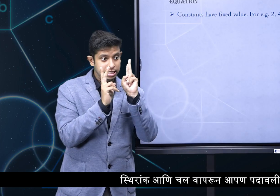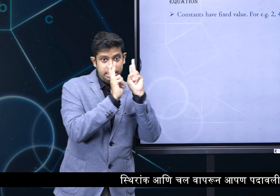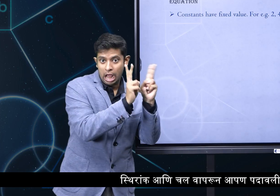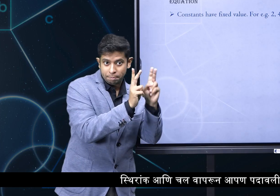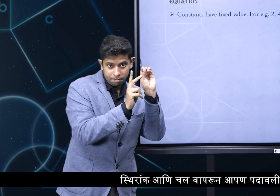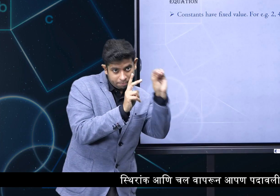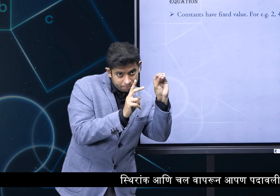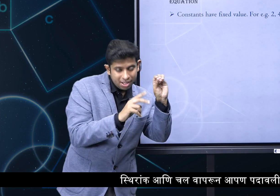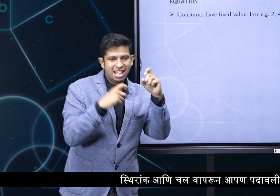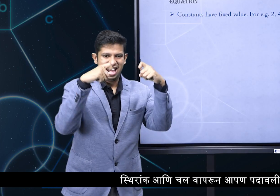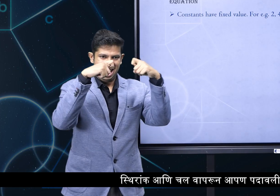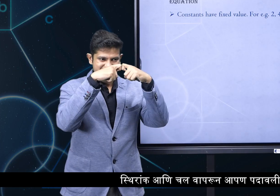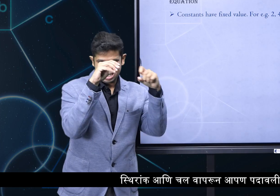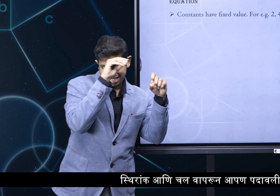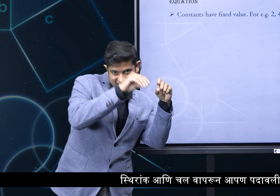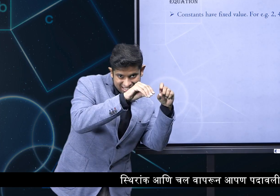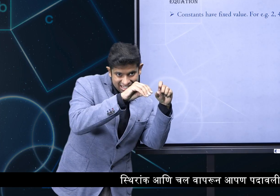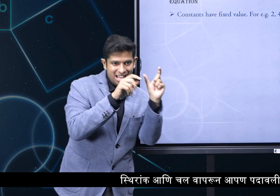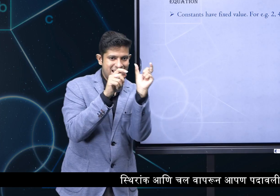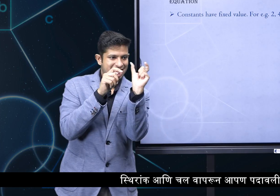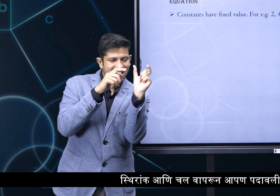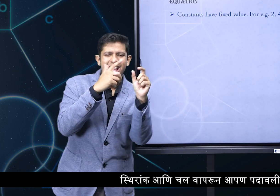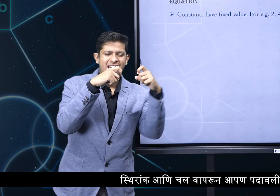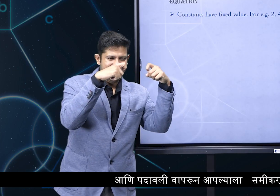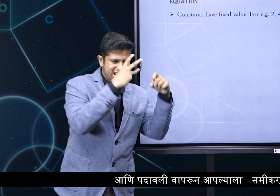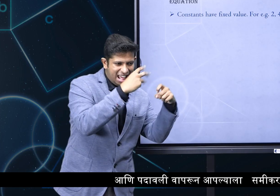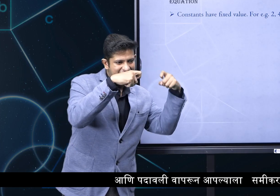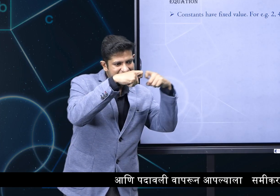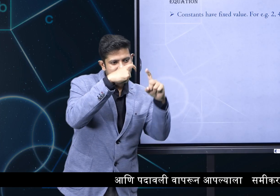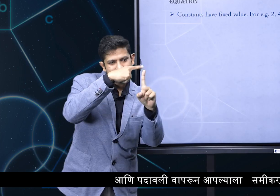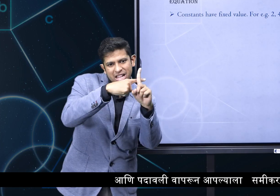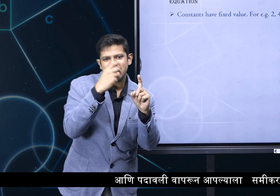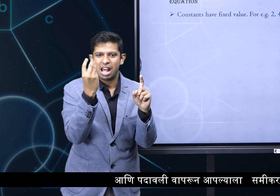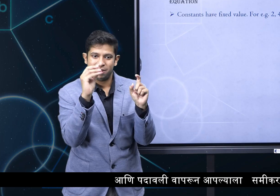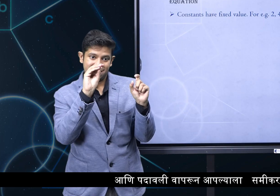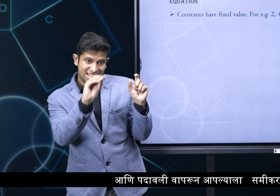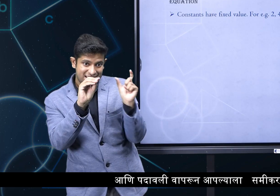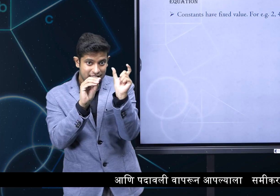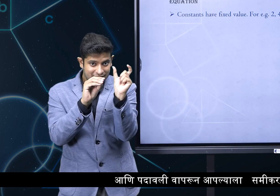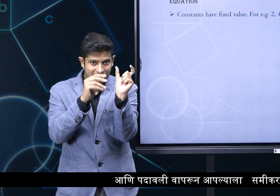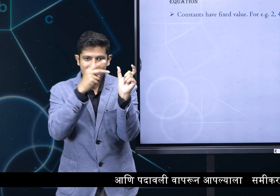स्थिरांक आणि चल वापरून आपण पदावली बनवतो आणि पदावली वापरून आपल्याला समीकरणे मिळते.